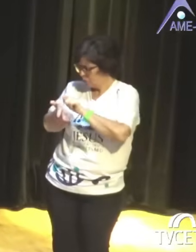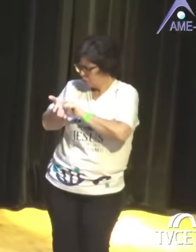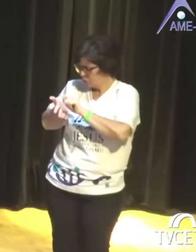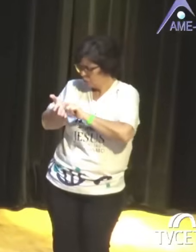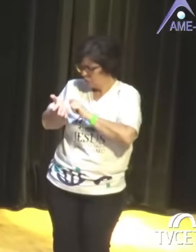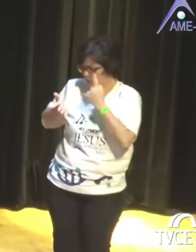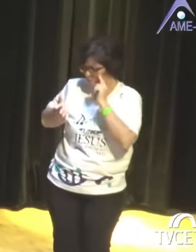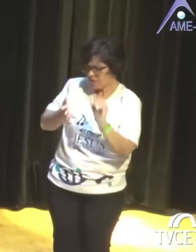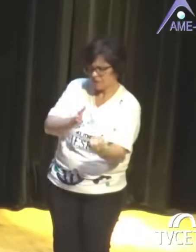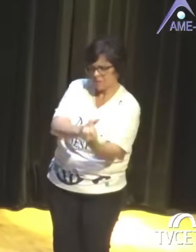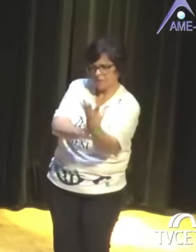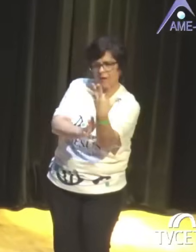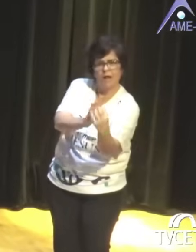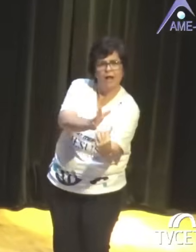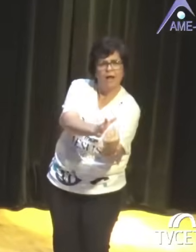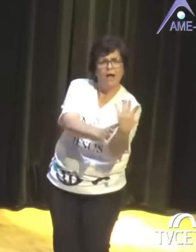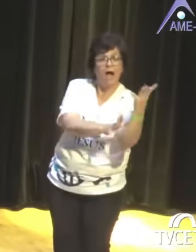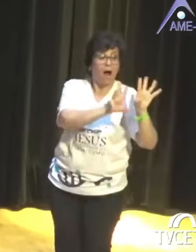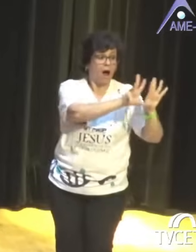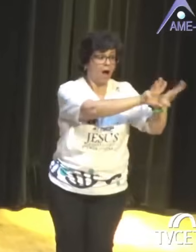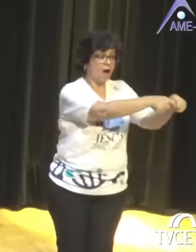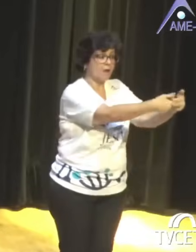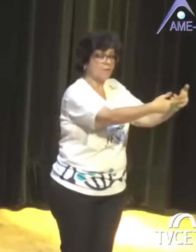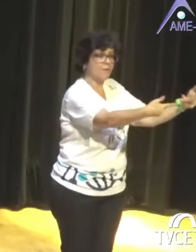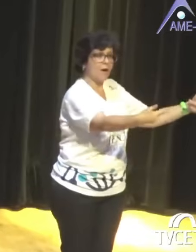projetou as espécies